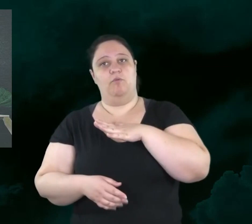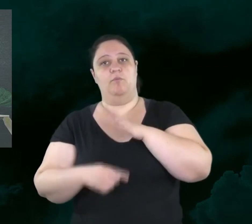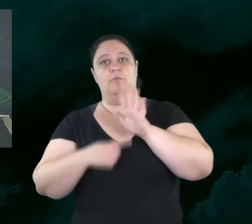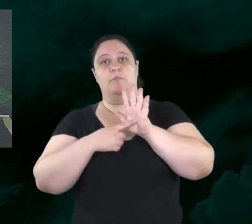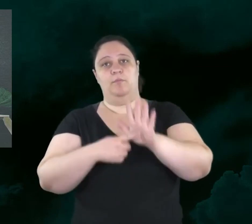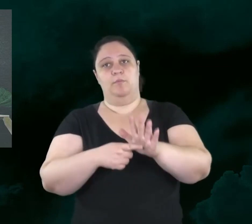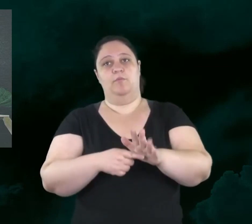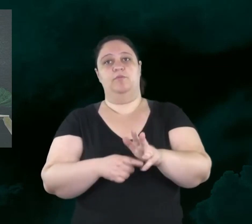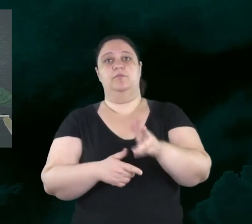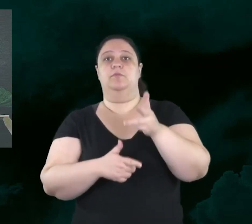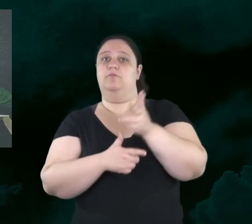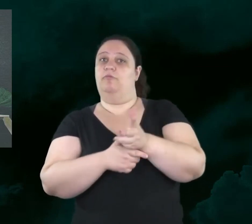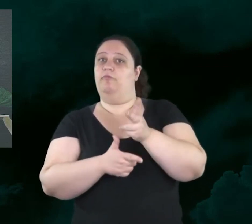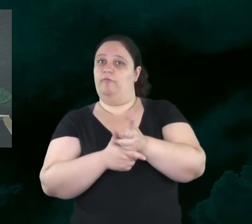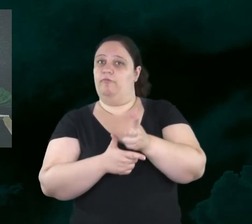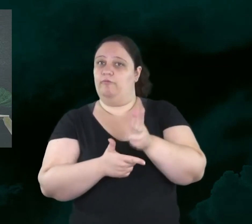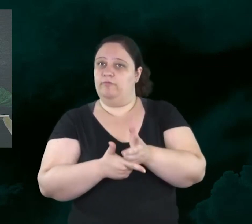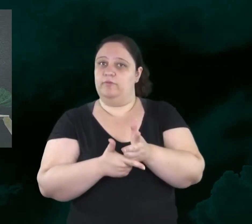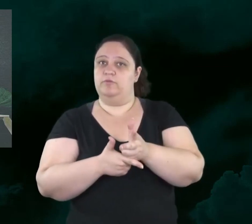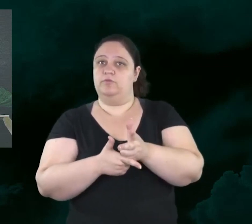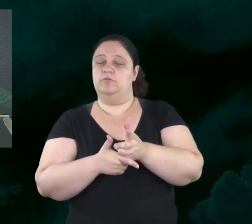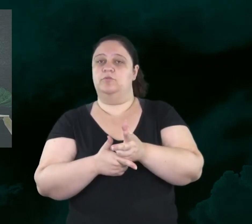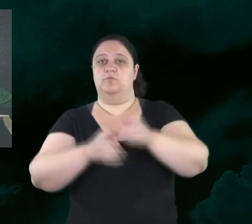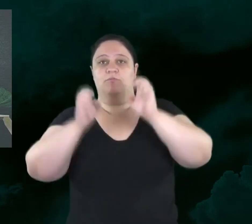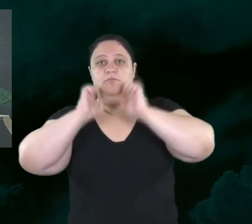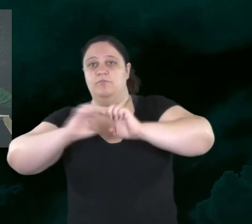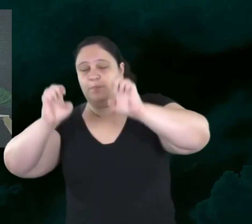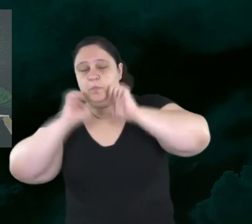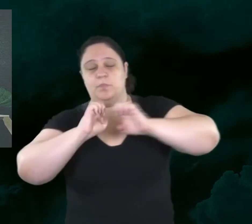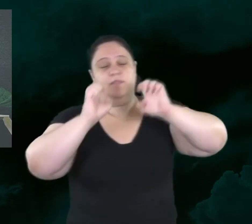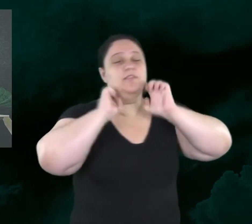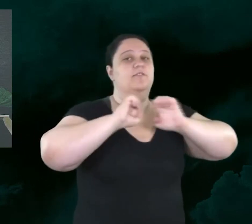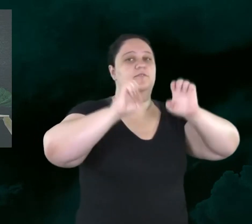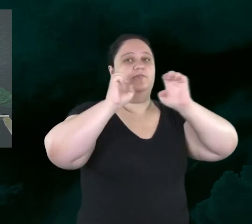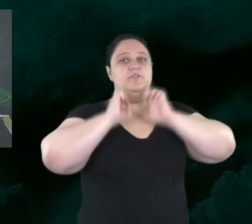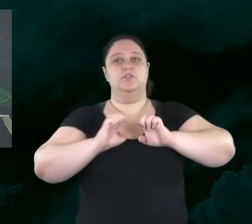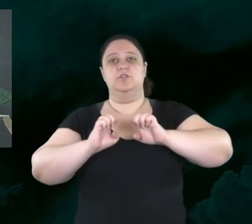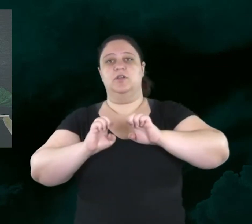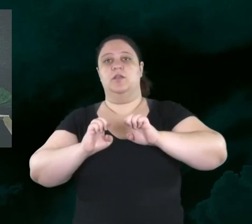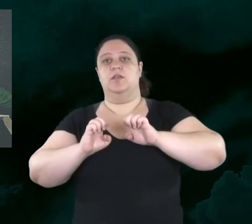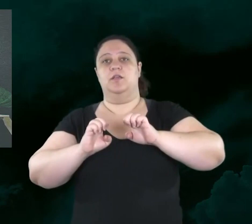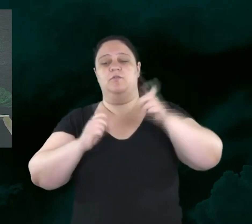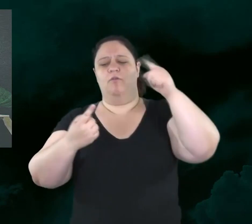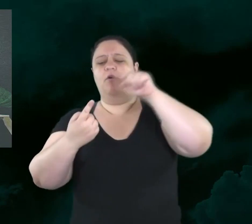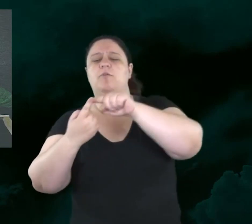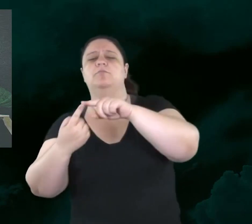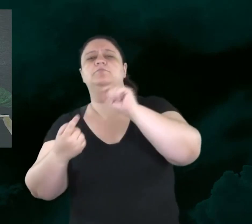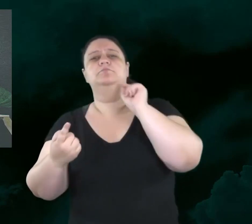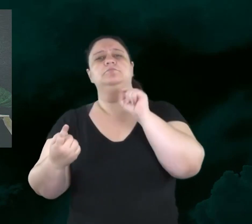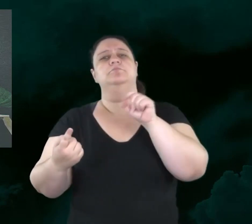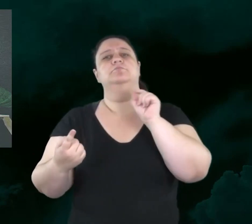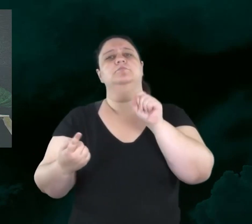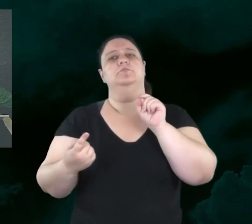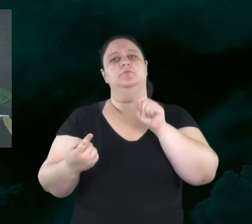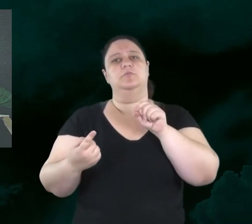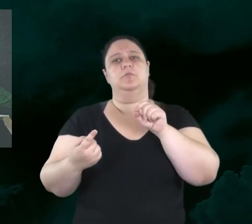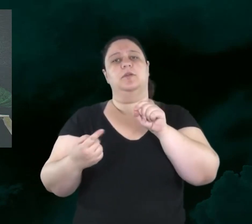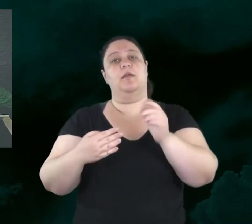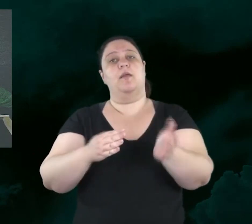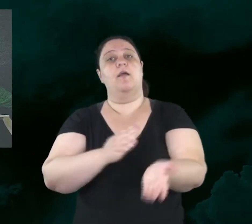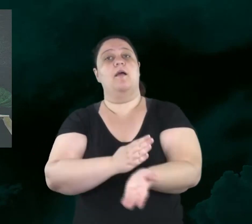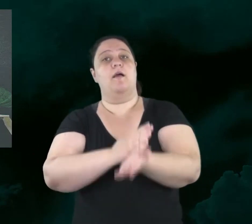uma pregação do Evangelho, com vistas a vocês ajudarem